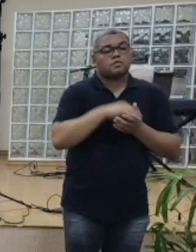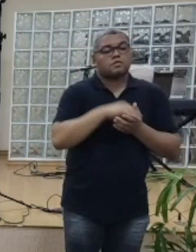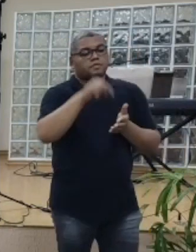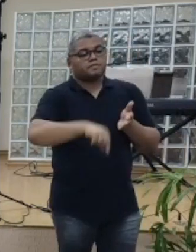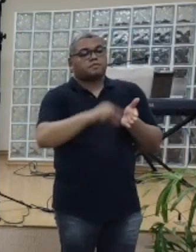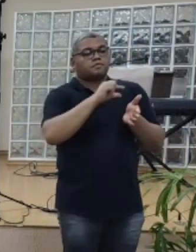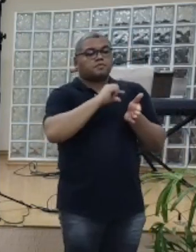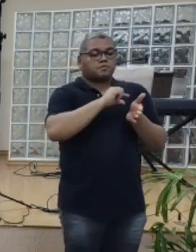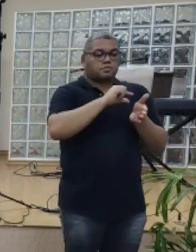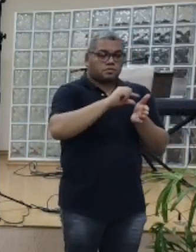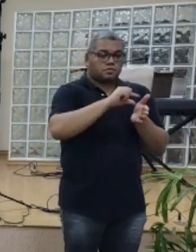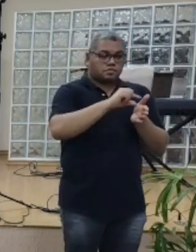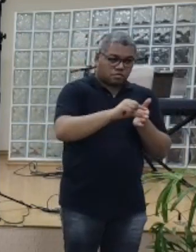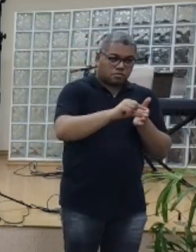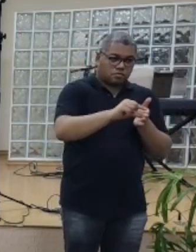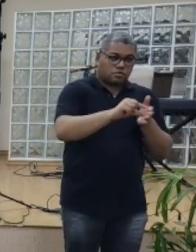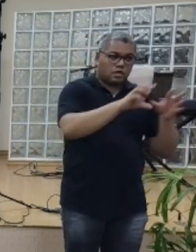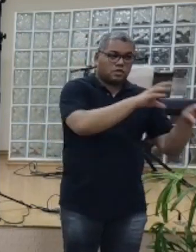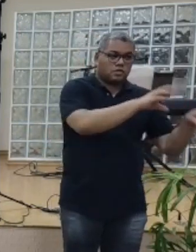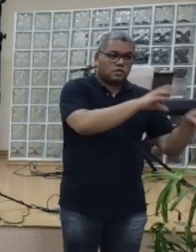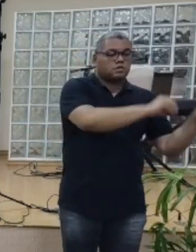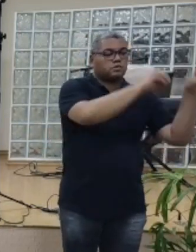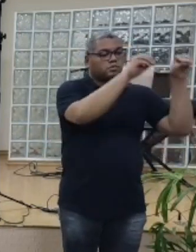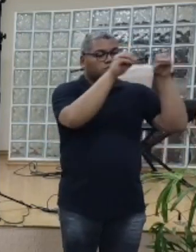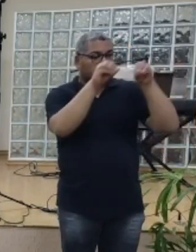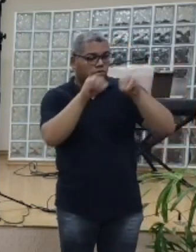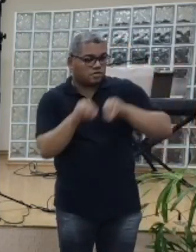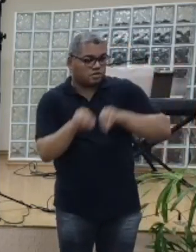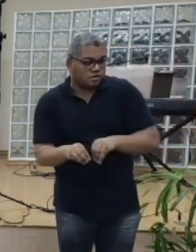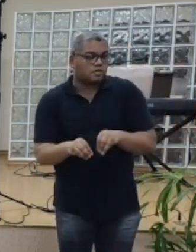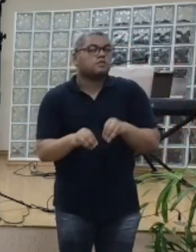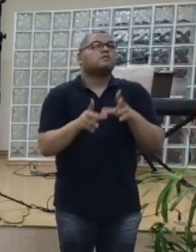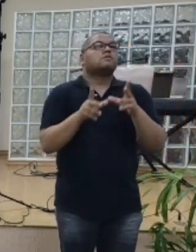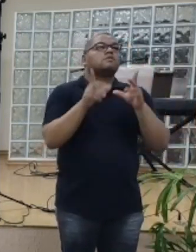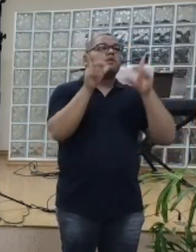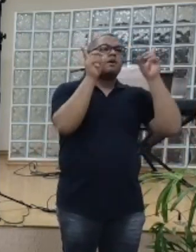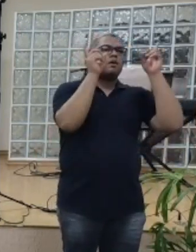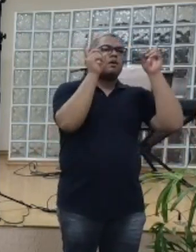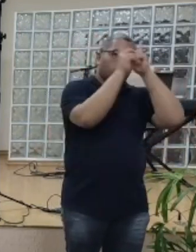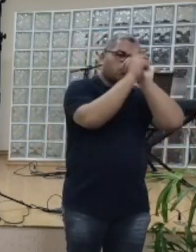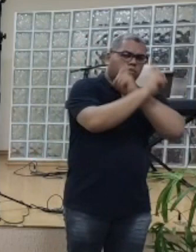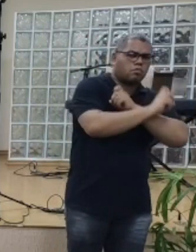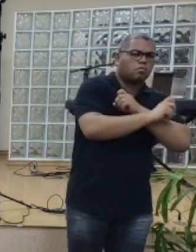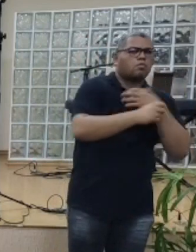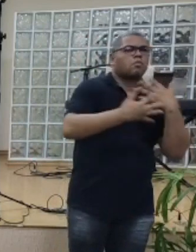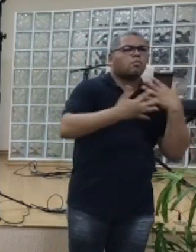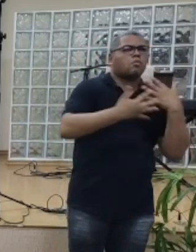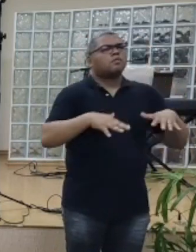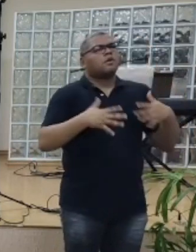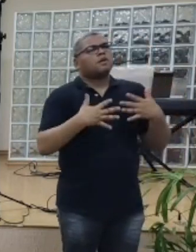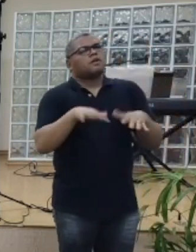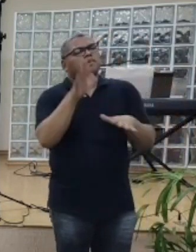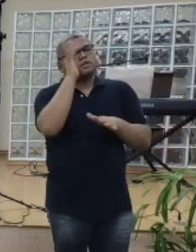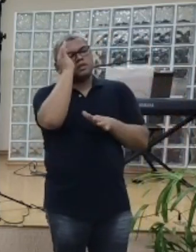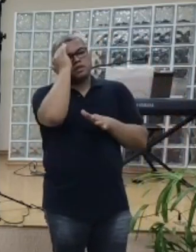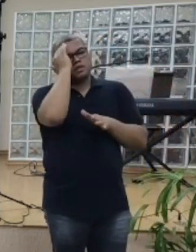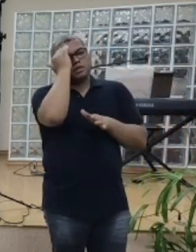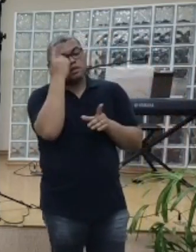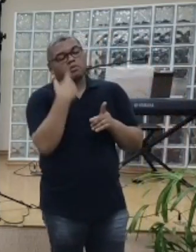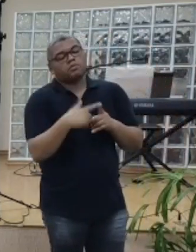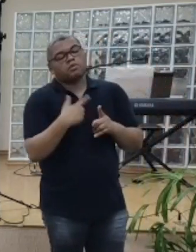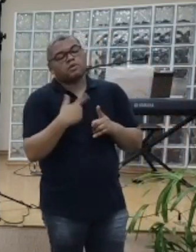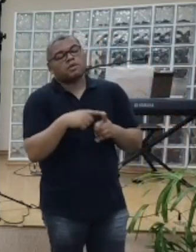de transição aqui, um versículo um pouco difícil da gente entender, porque